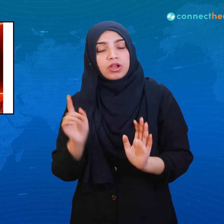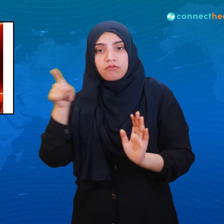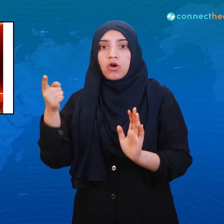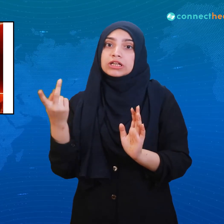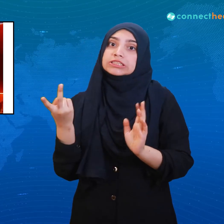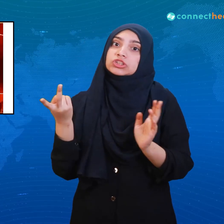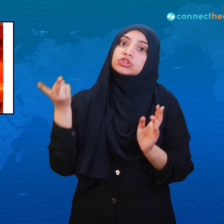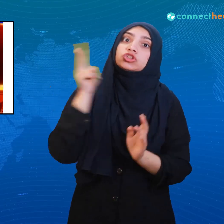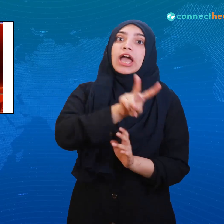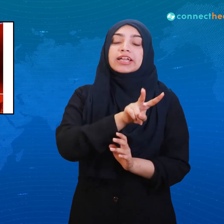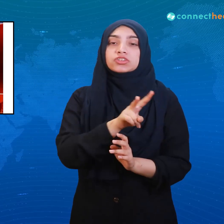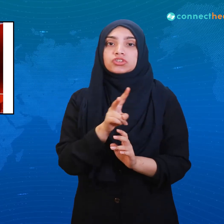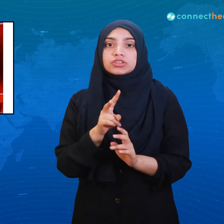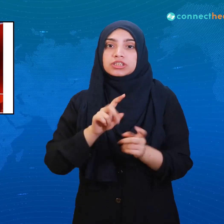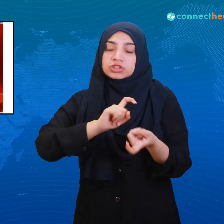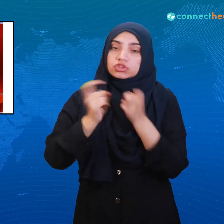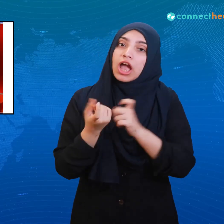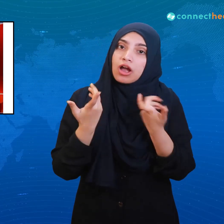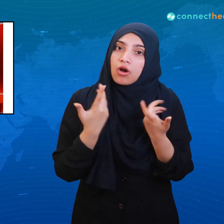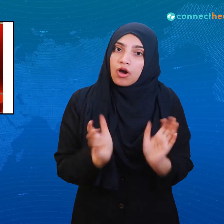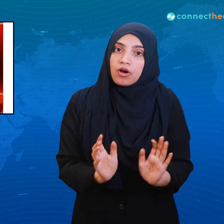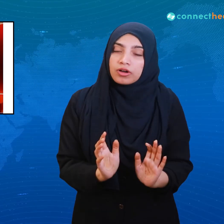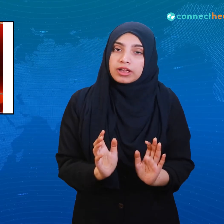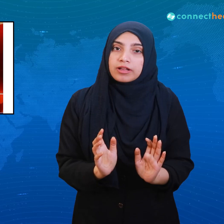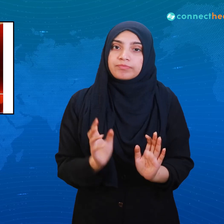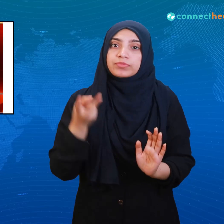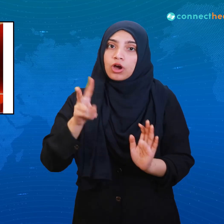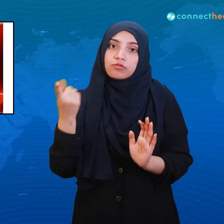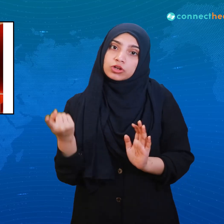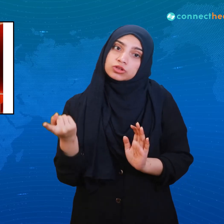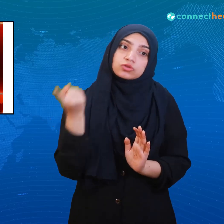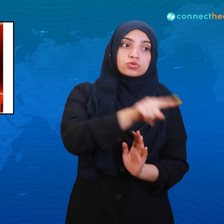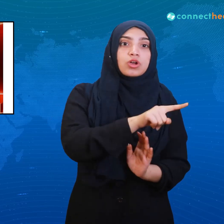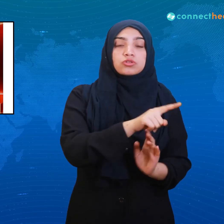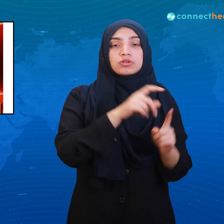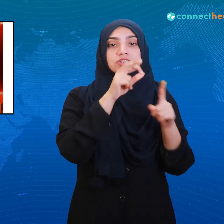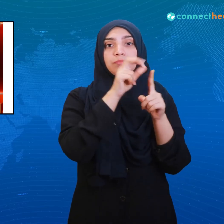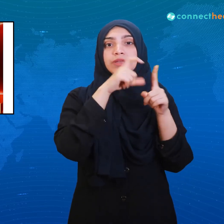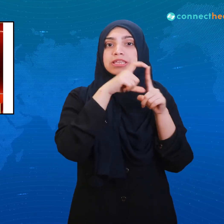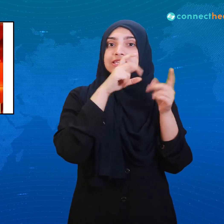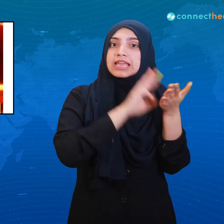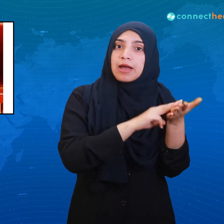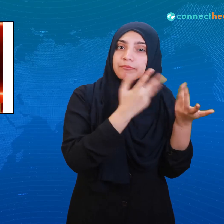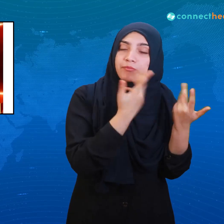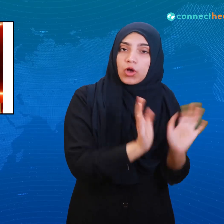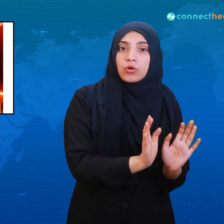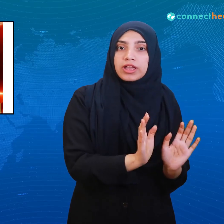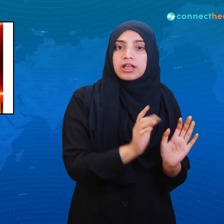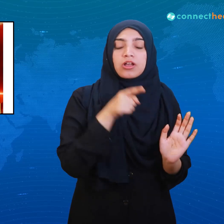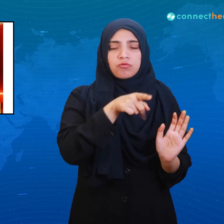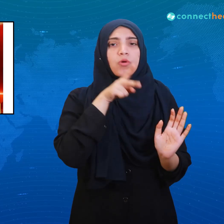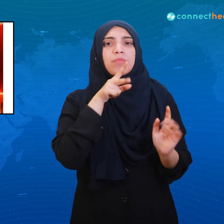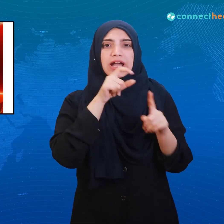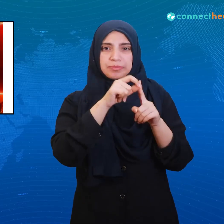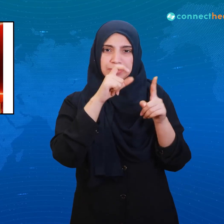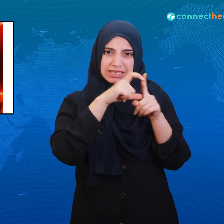और मामला यहाँ तक आ पहुँचते हैं। ये फैसला अदम एतमाद का नहीं है, आर्टिकल 5 का है। स्पीकर